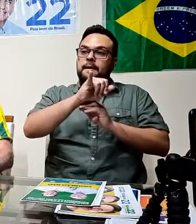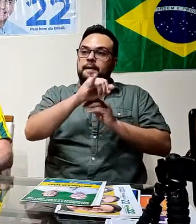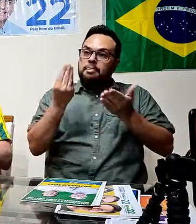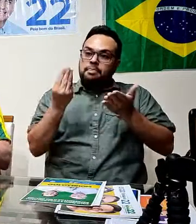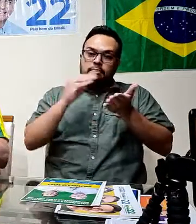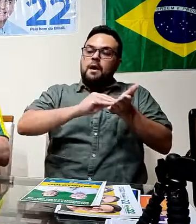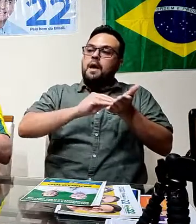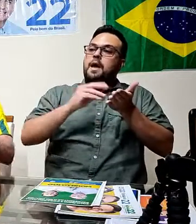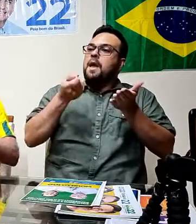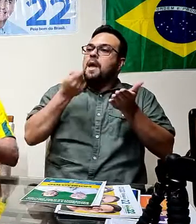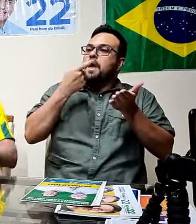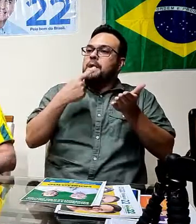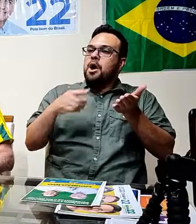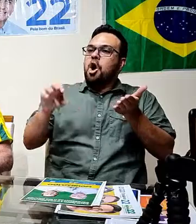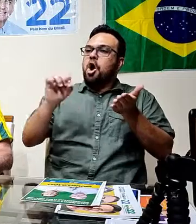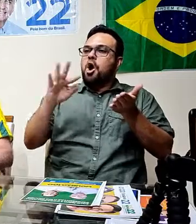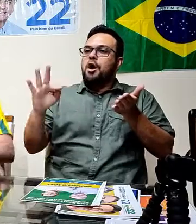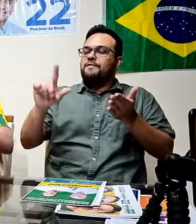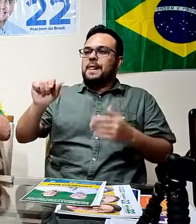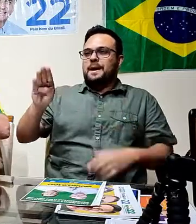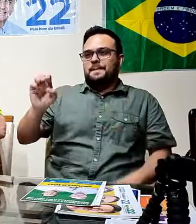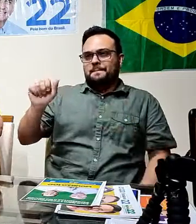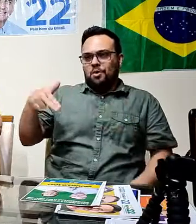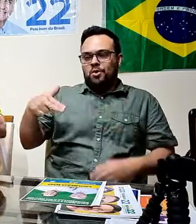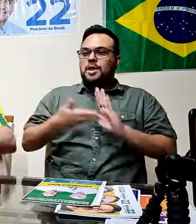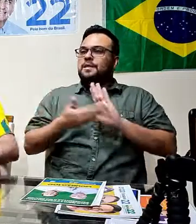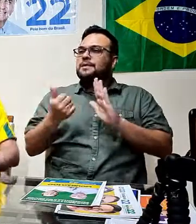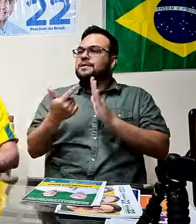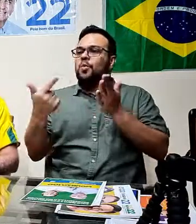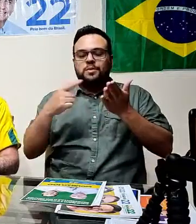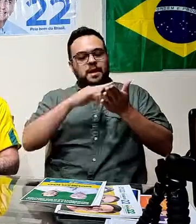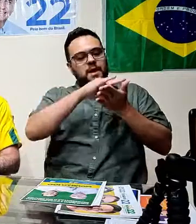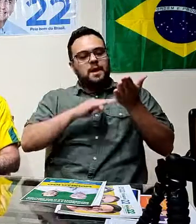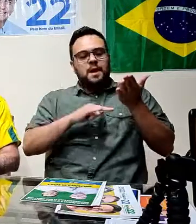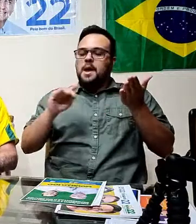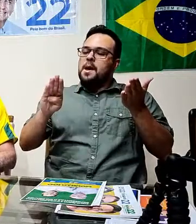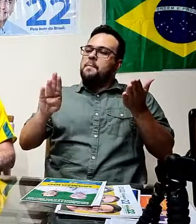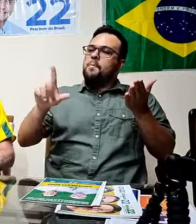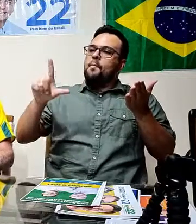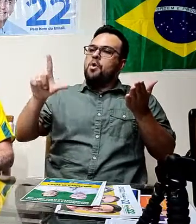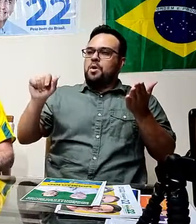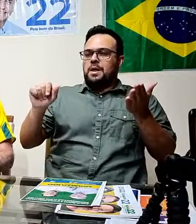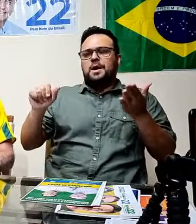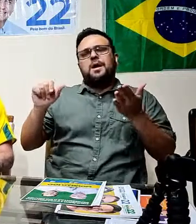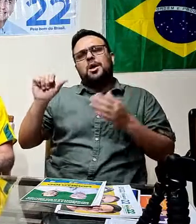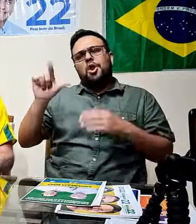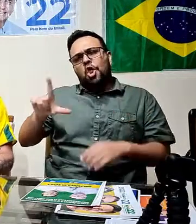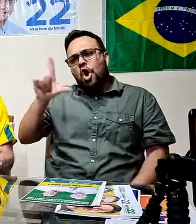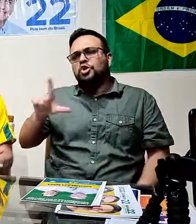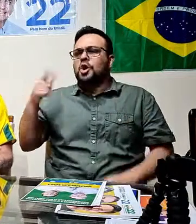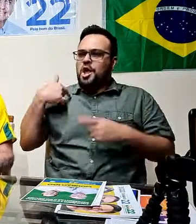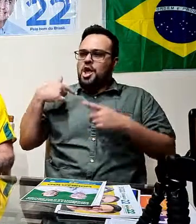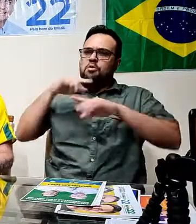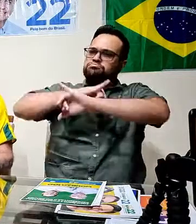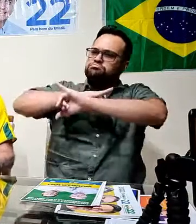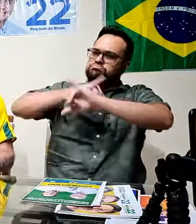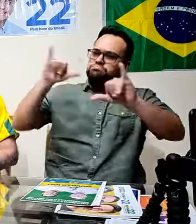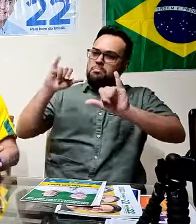bula, o famoso off-label. Bem, eu divulguei o projeto dele. Lógico, né? Divulguei